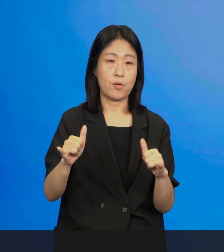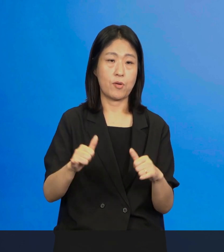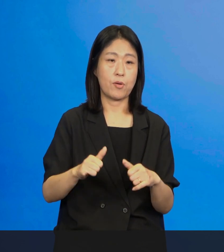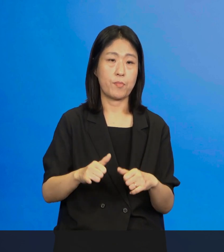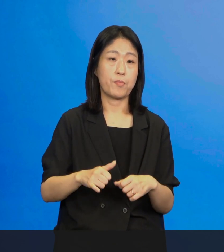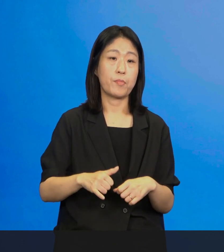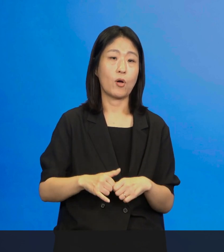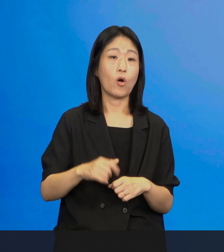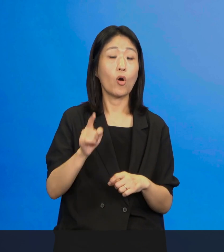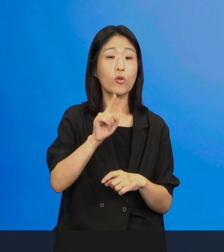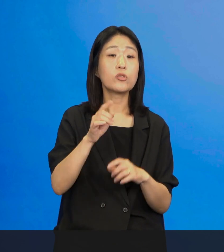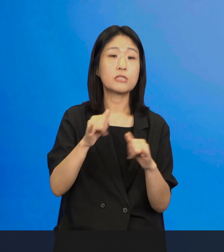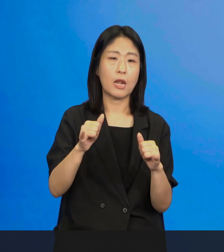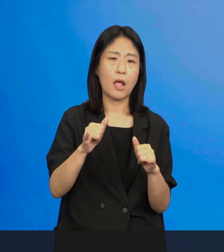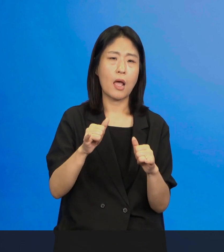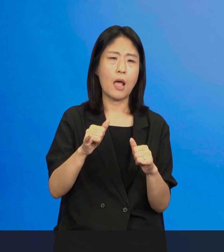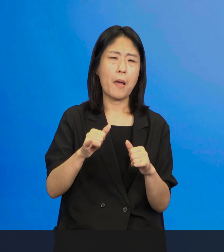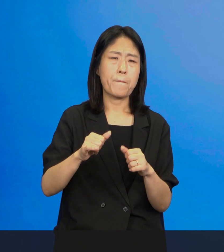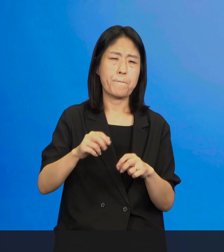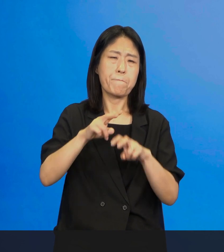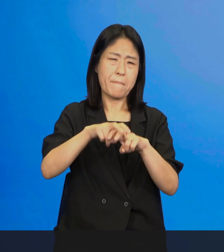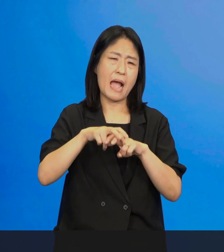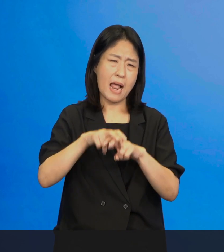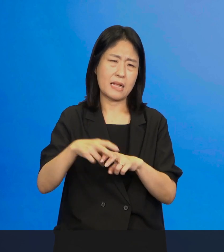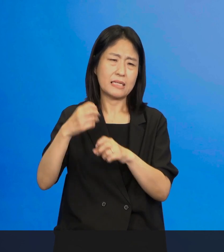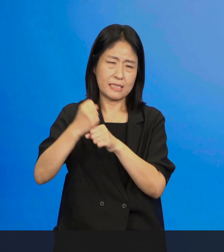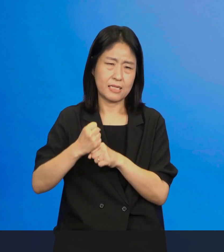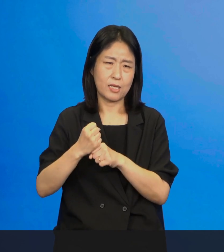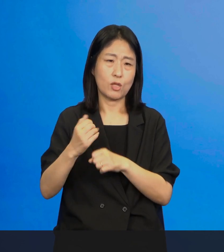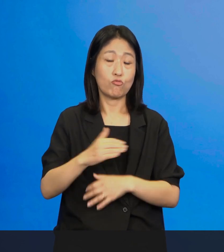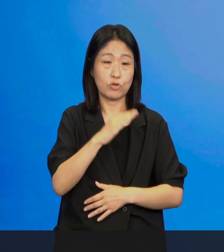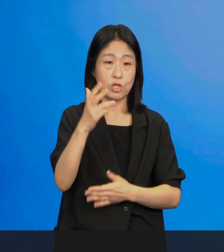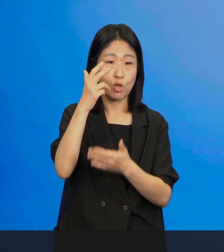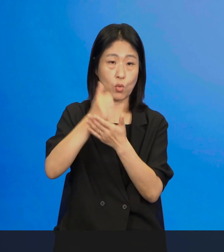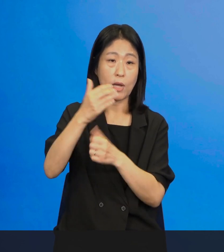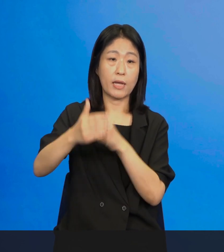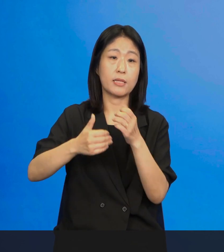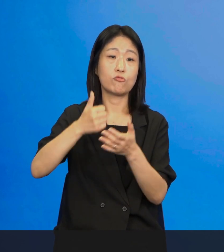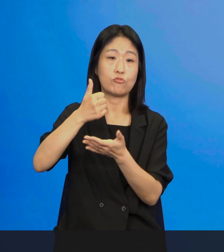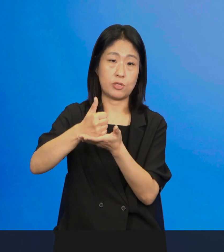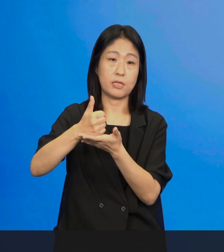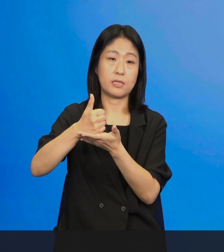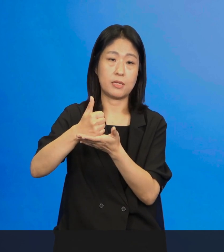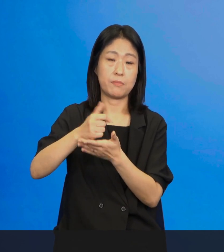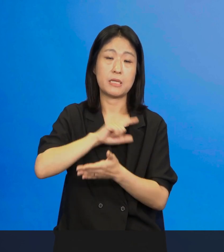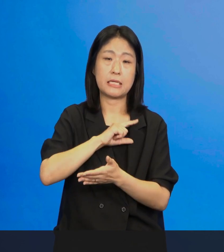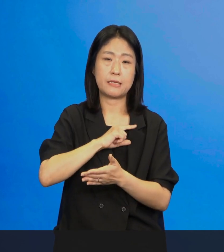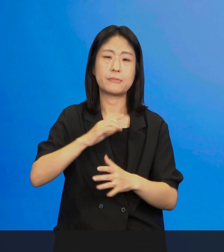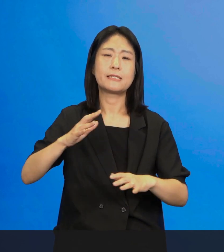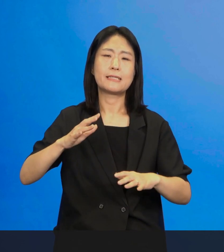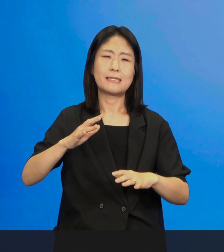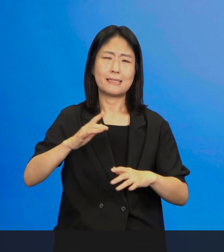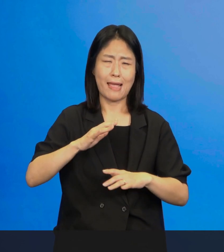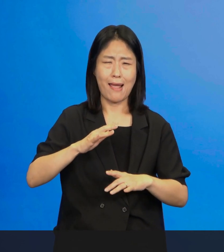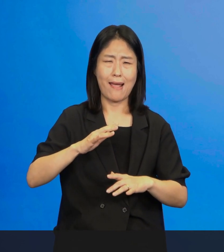병거, 어떤 사람은 말을 의지하나 우리는 여호와 우리 하나님의 이름을 자랑하리로다. 아멘.